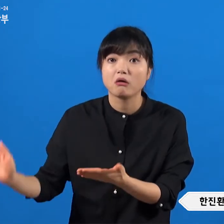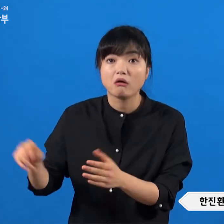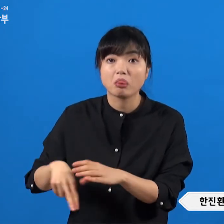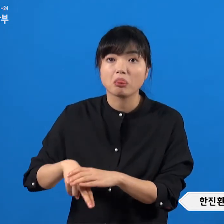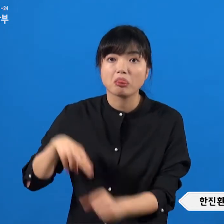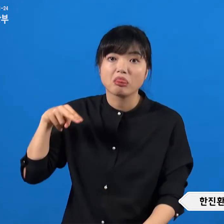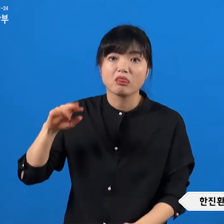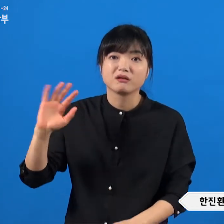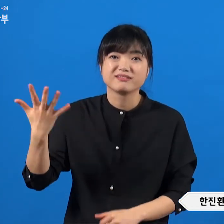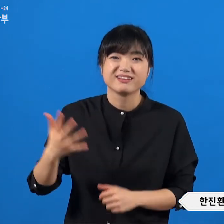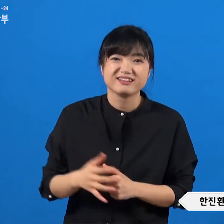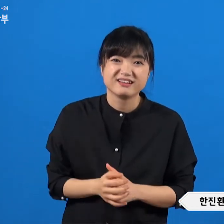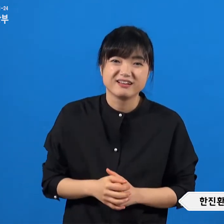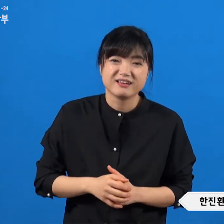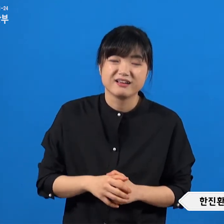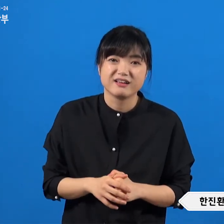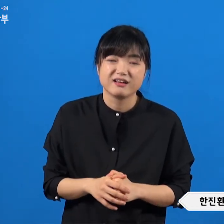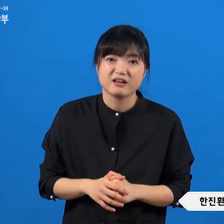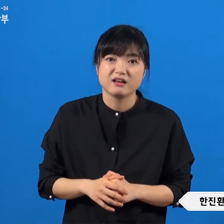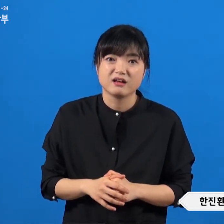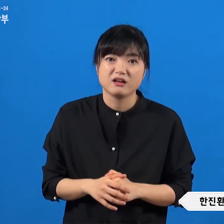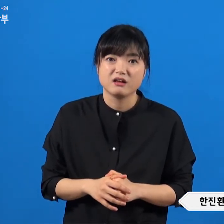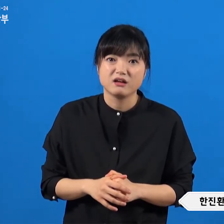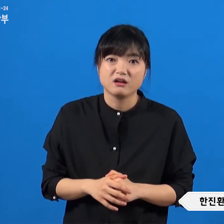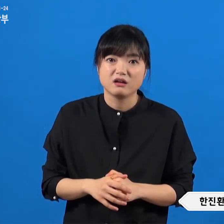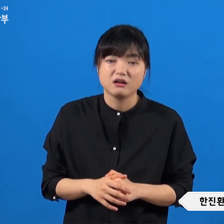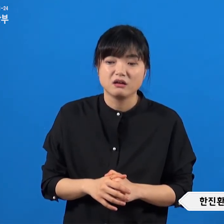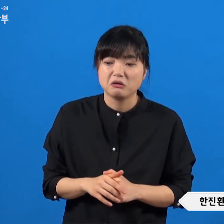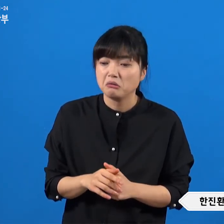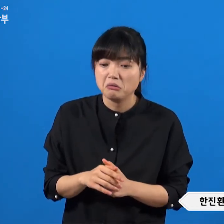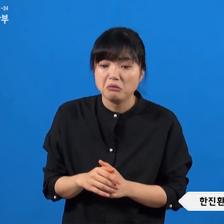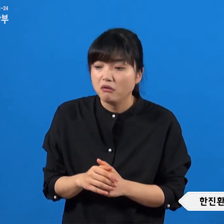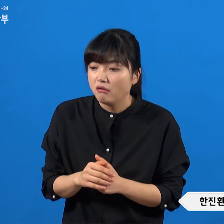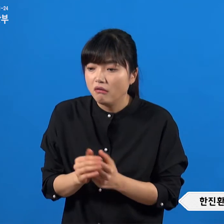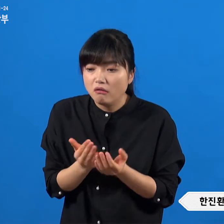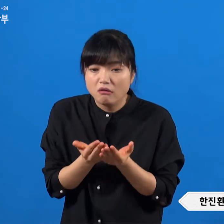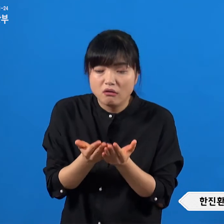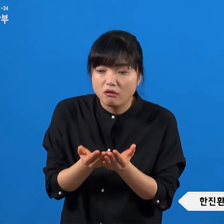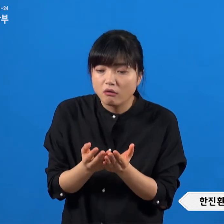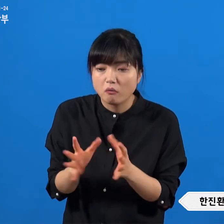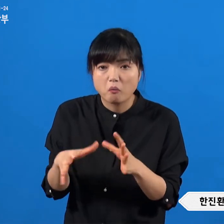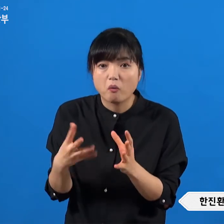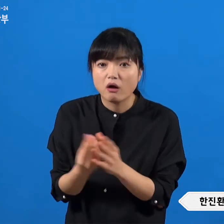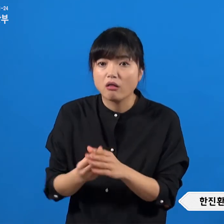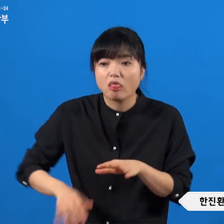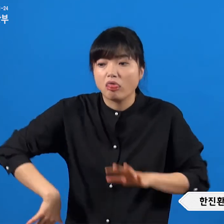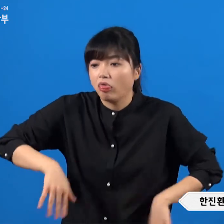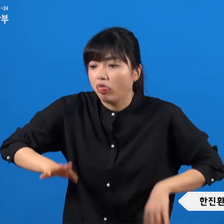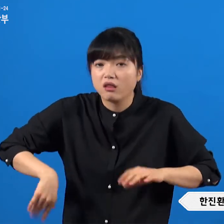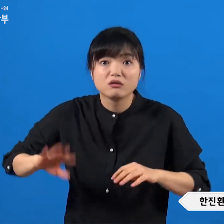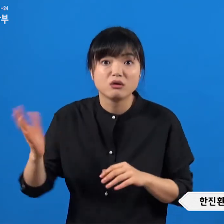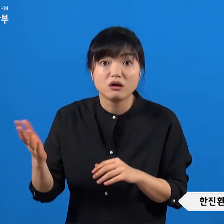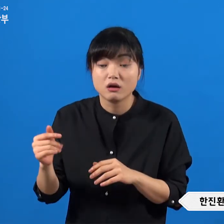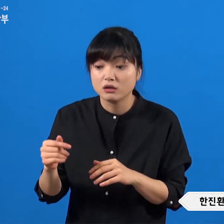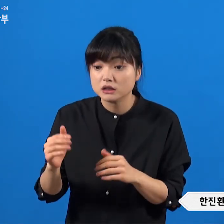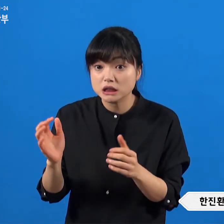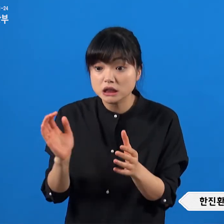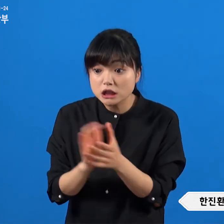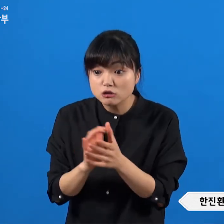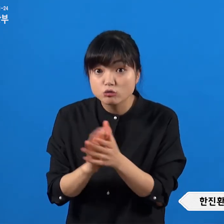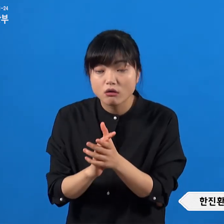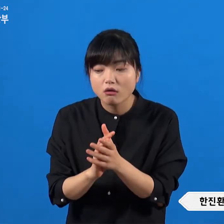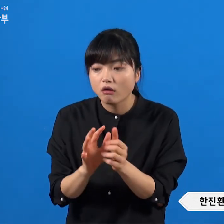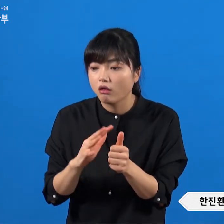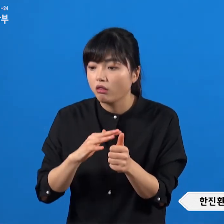결국은 재산 다 떨어지고 빈털터리가 됐습니다. 그러니까 그 많던 친구들도 하나같이